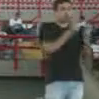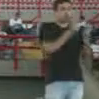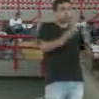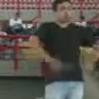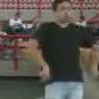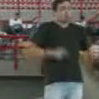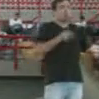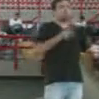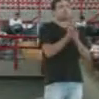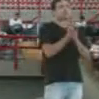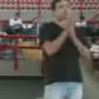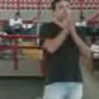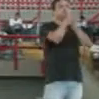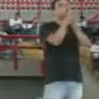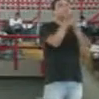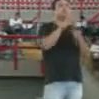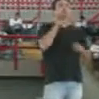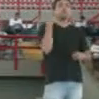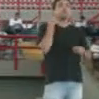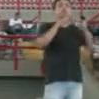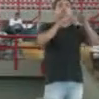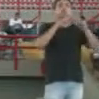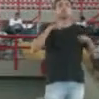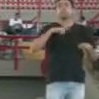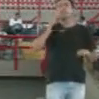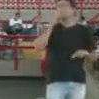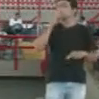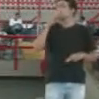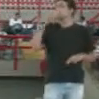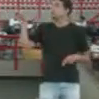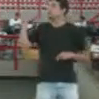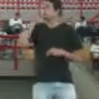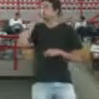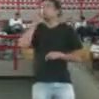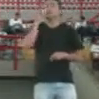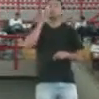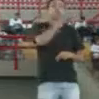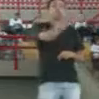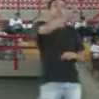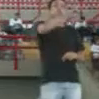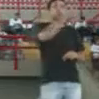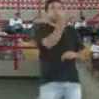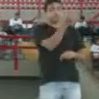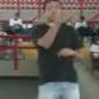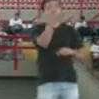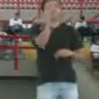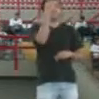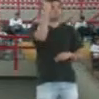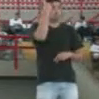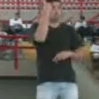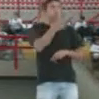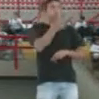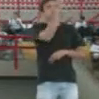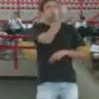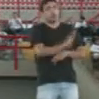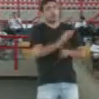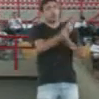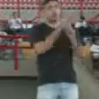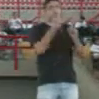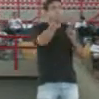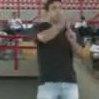dinheiro. Então, Cândido Portinari é aqui, década de 20, São Paulo, Brasil,